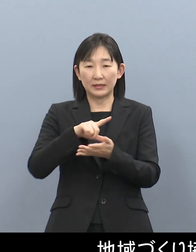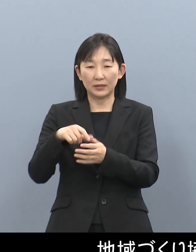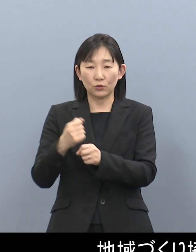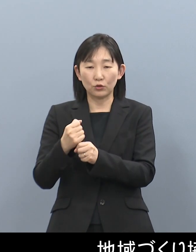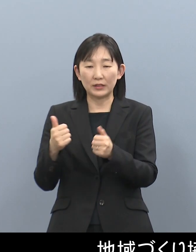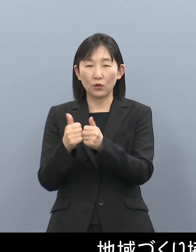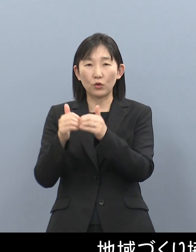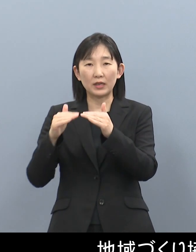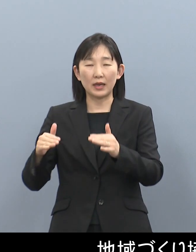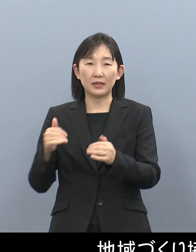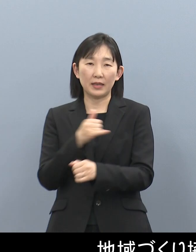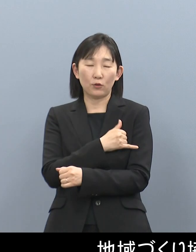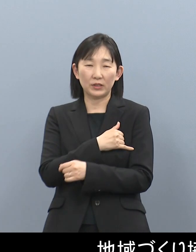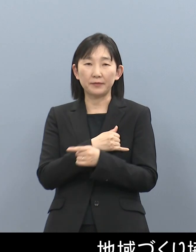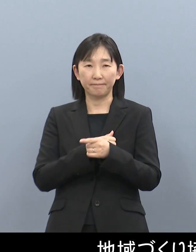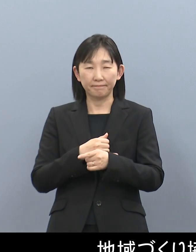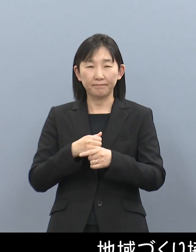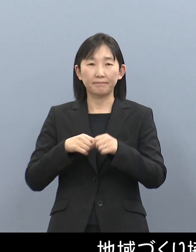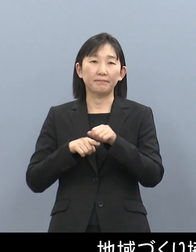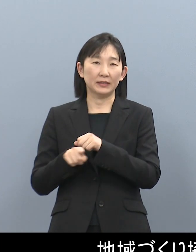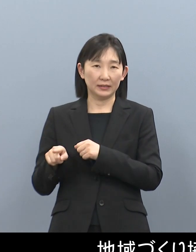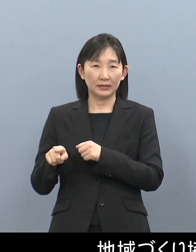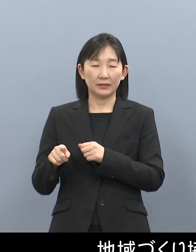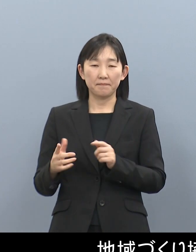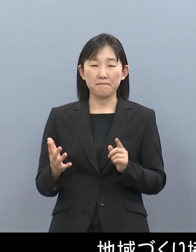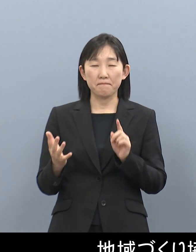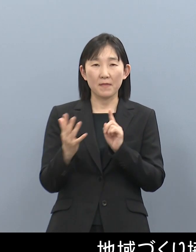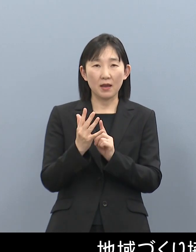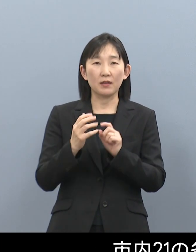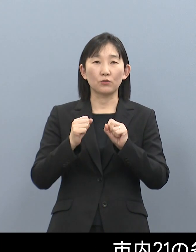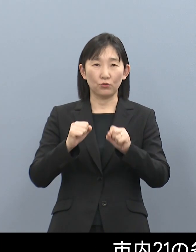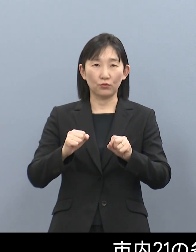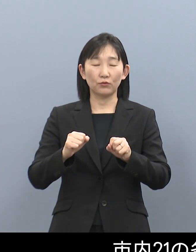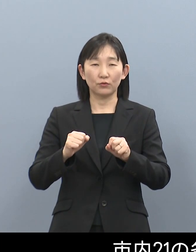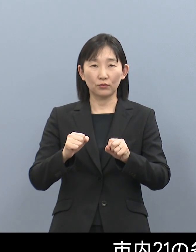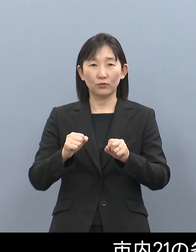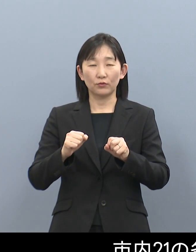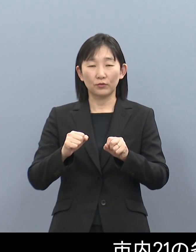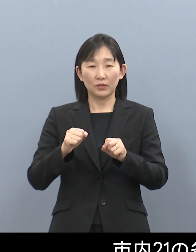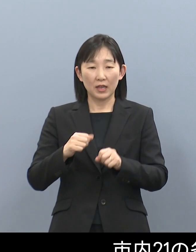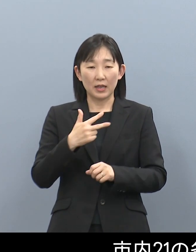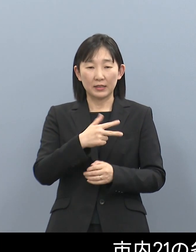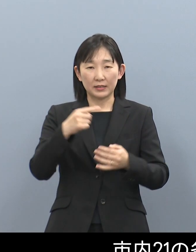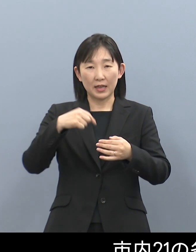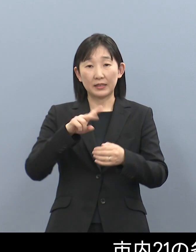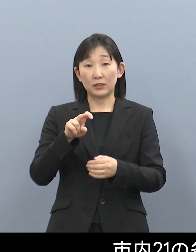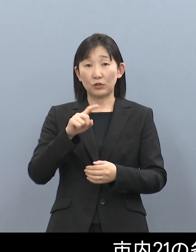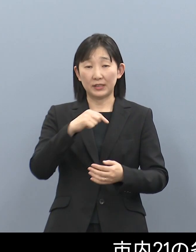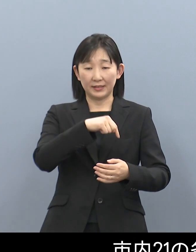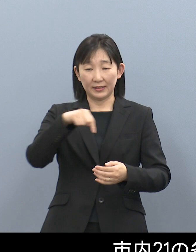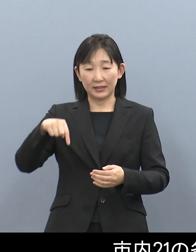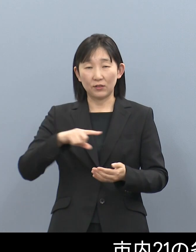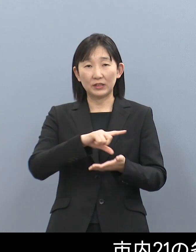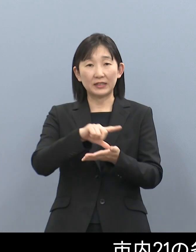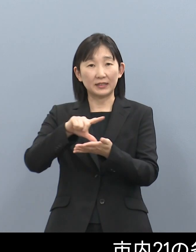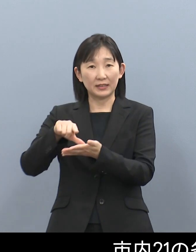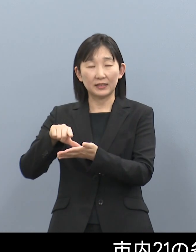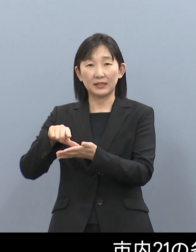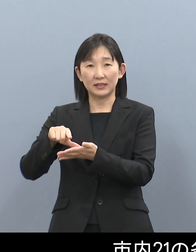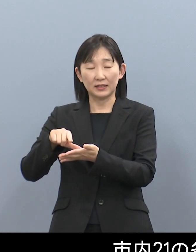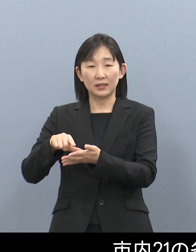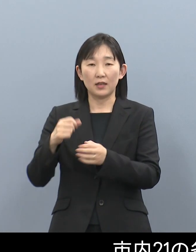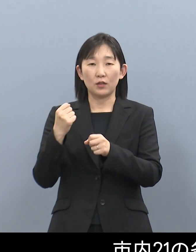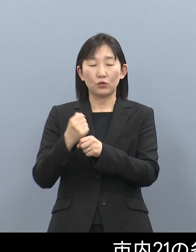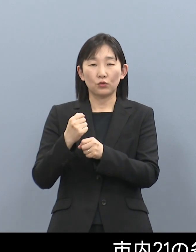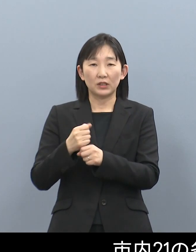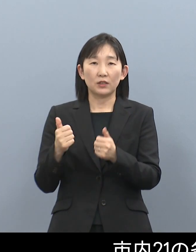の役員等の皆様といたしたところでございます。市内21の各地域におかれましては、地域づくり